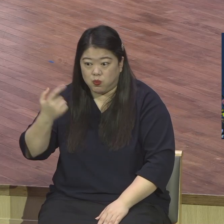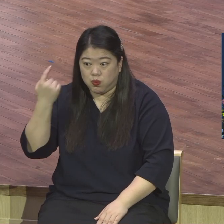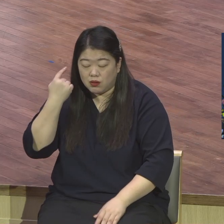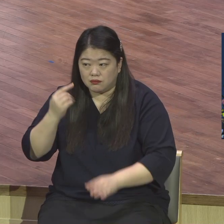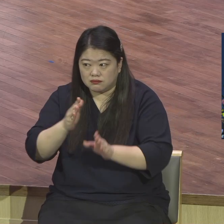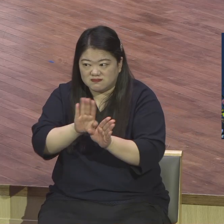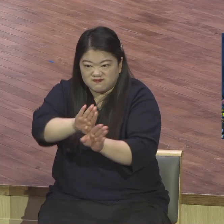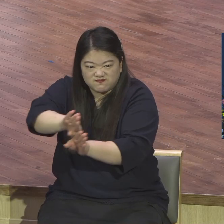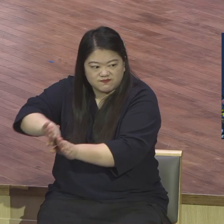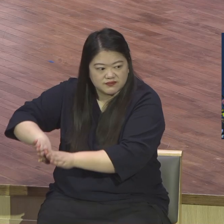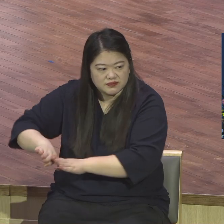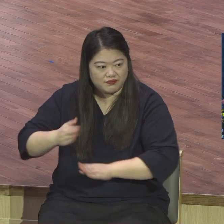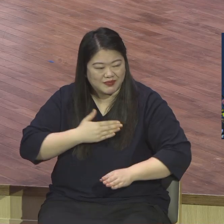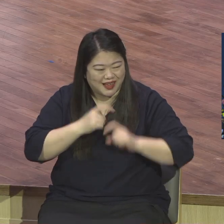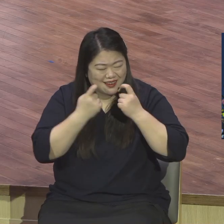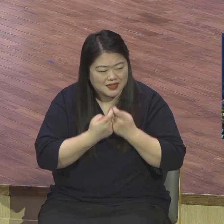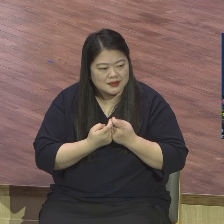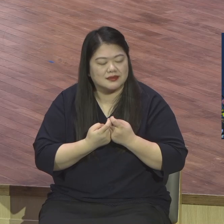오늘도 딱